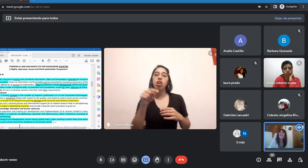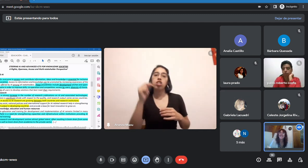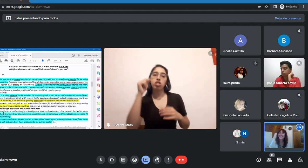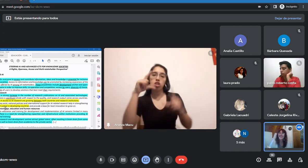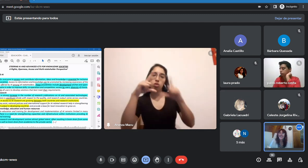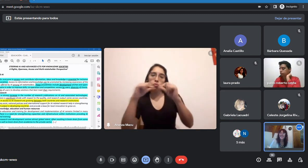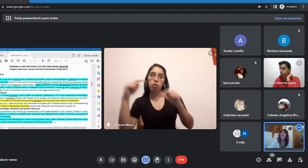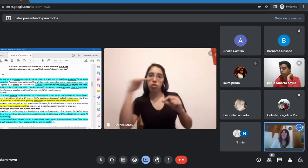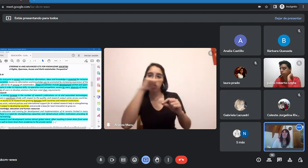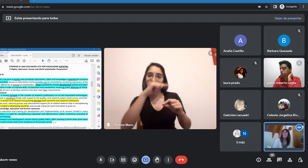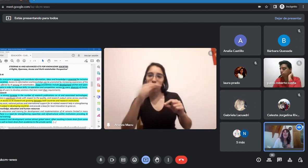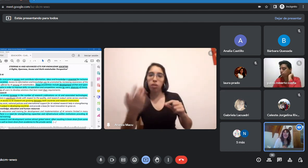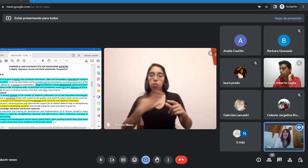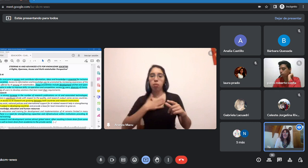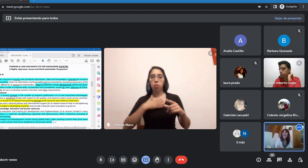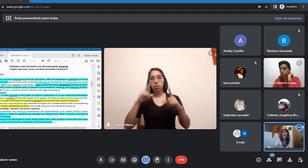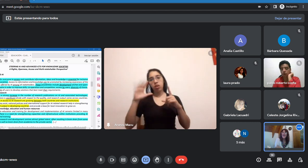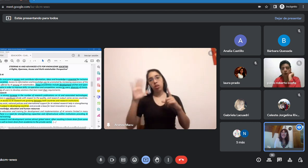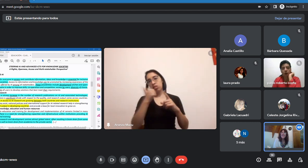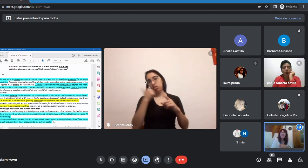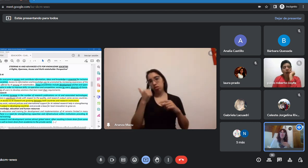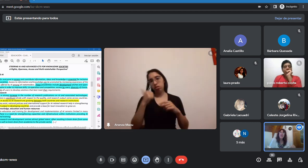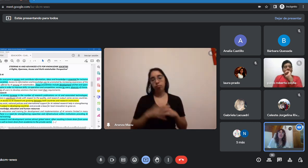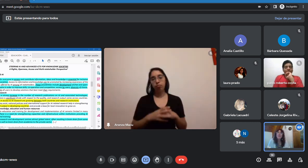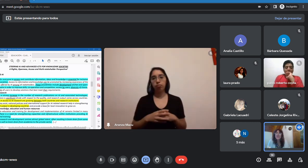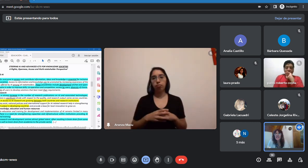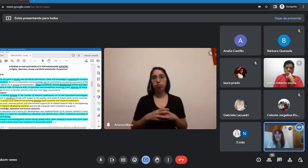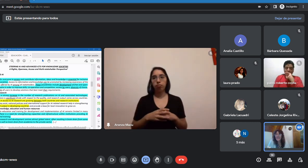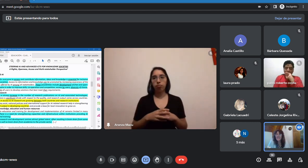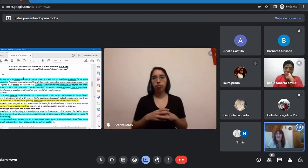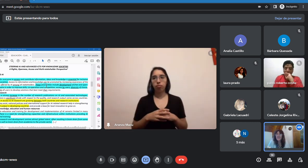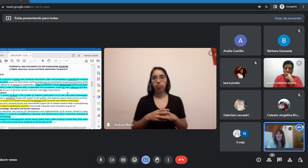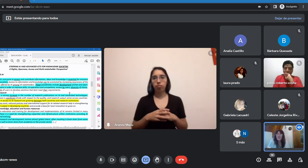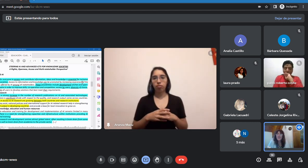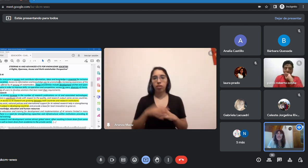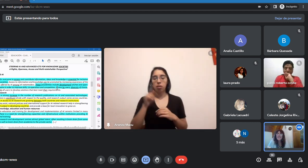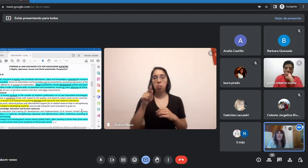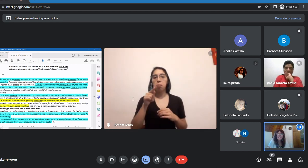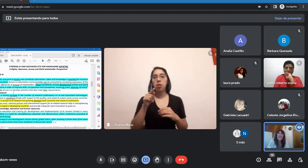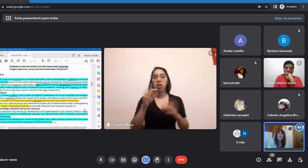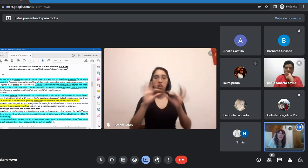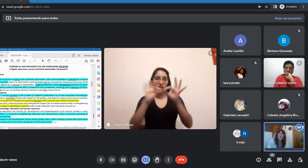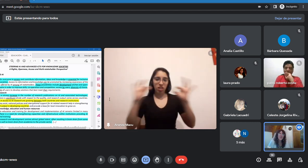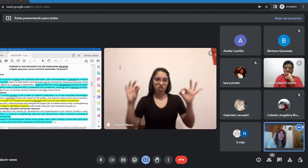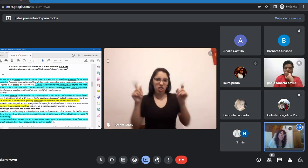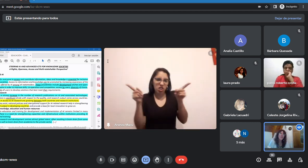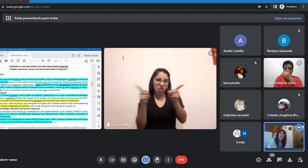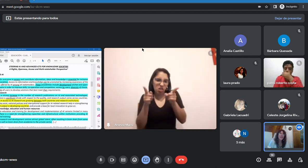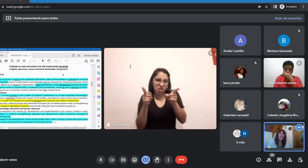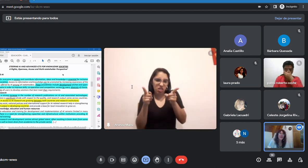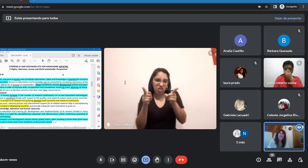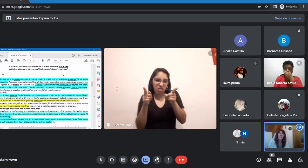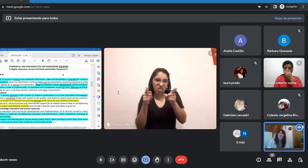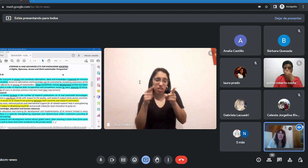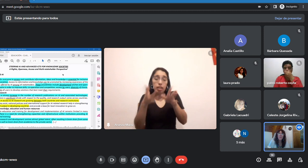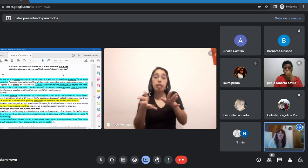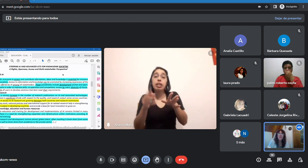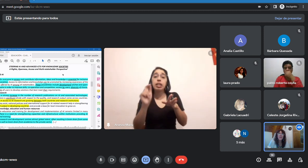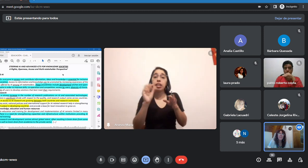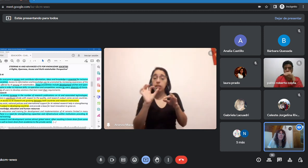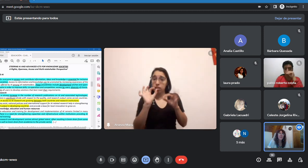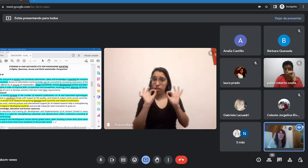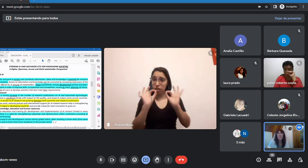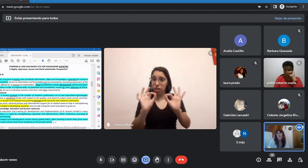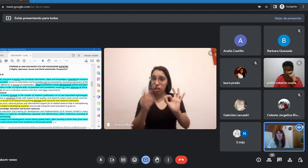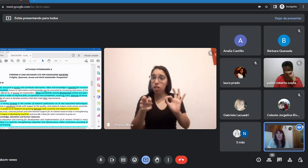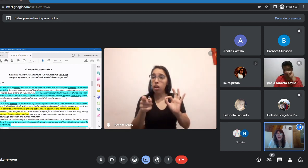confundir. Bien, acá tenemos más cortitas las oraciones. ¿Esta la hicieron o la hacemos, tomamos un